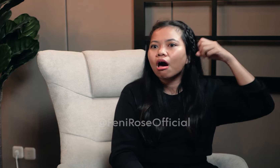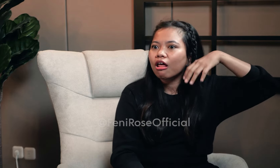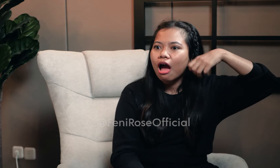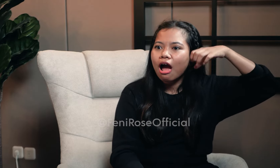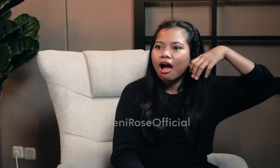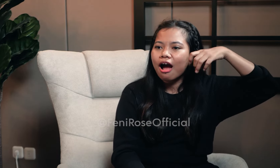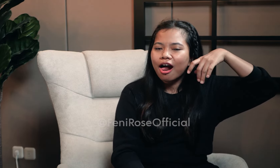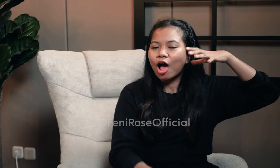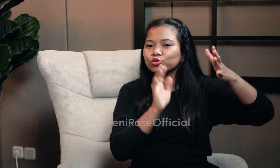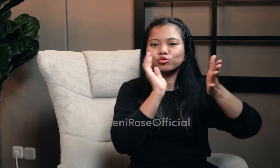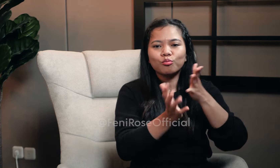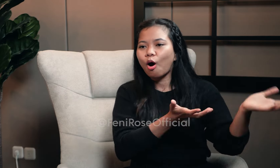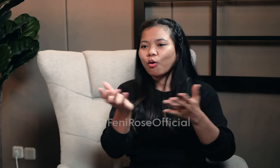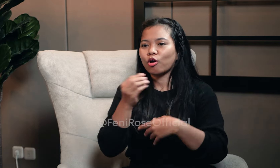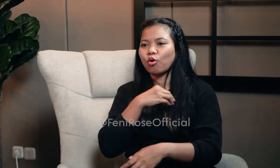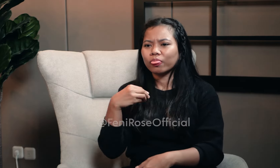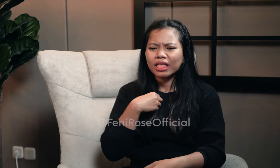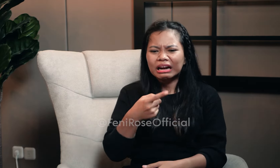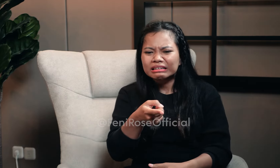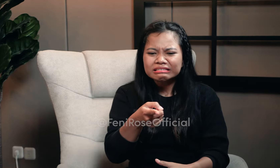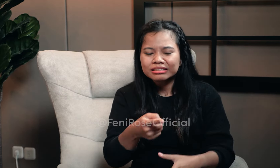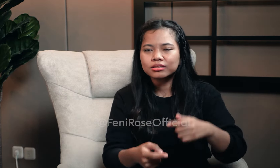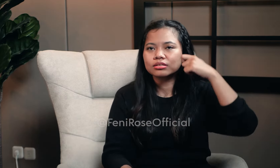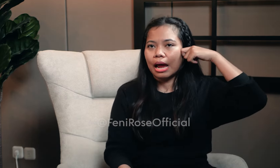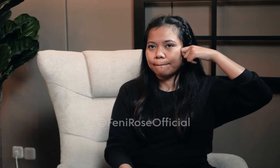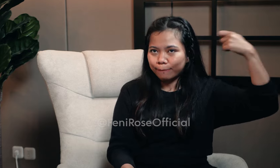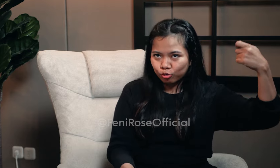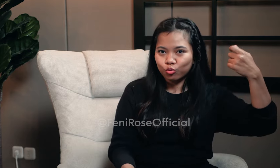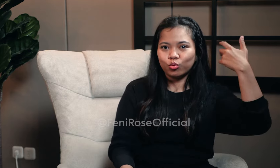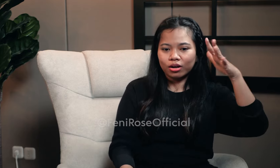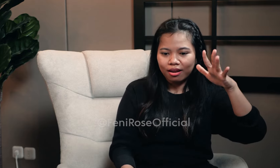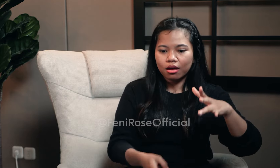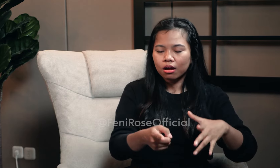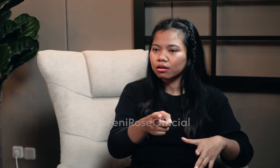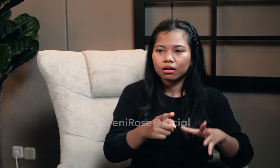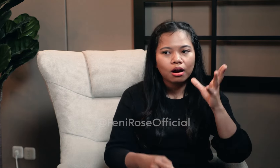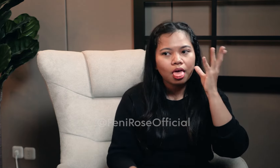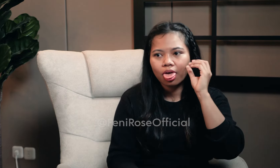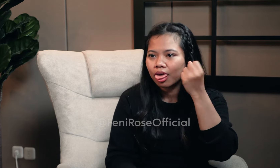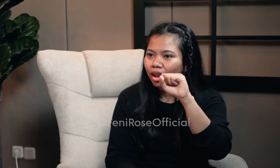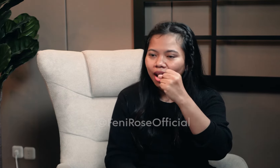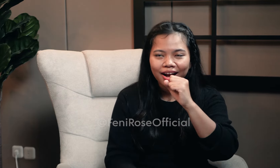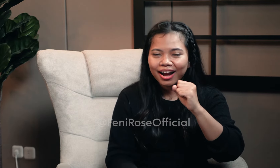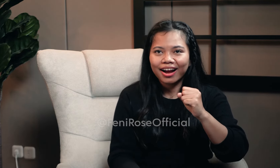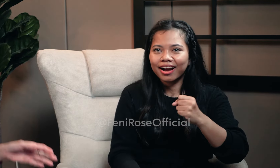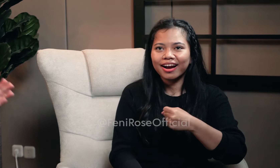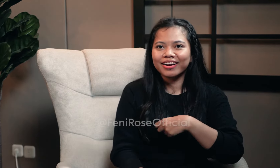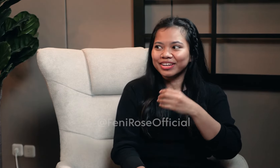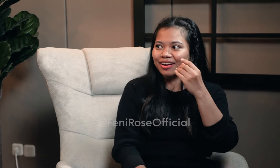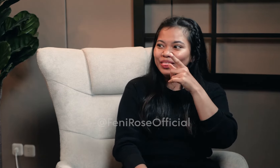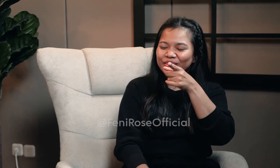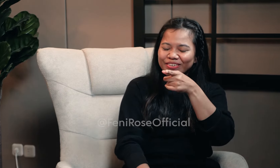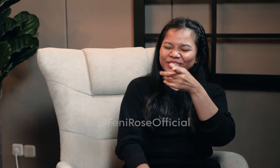ah kok saya enggak ada suaranya ya Ma kayak gitu Terus saya langsung dibawa ke dokter sama mama dan rtu itu dicabut betul-betul saya tidak bisa hilang